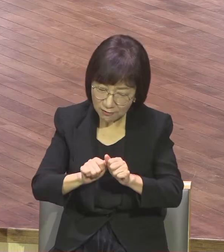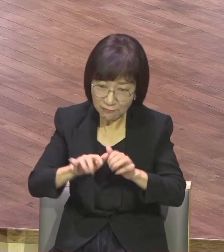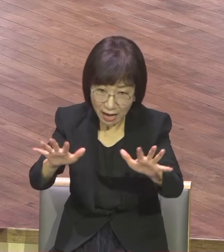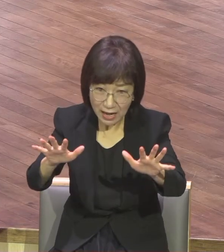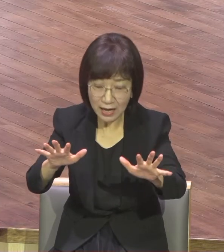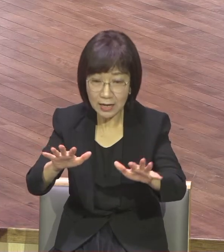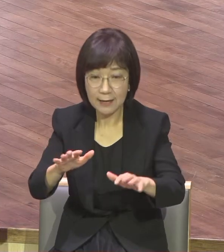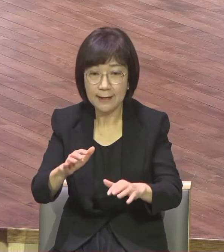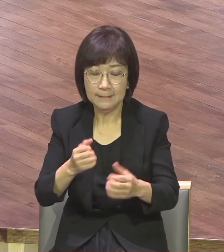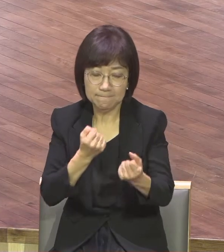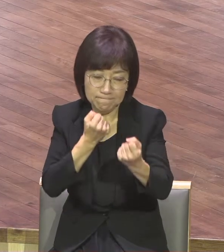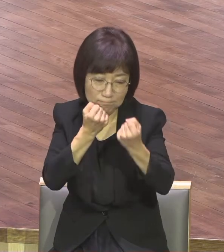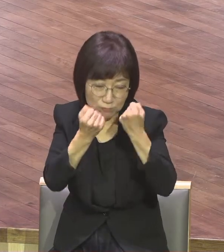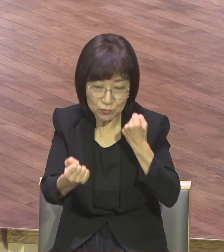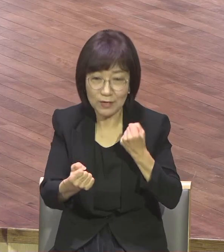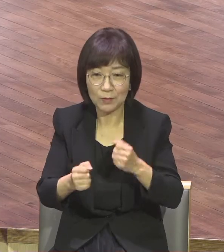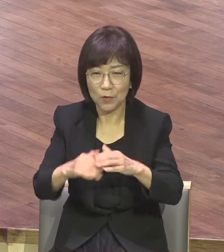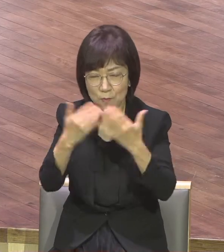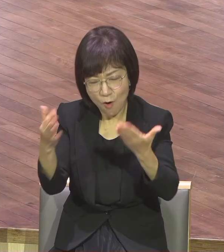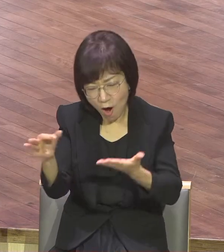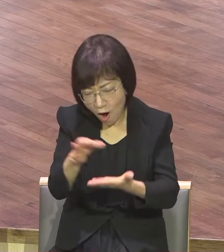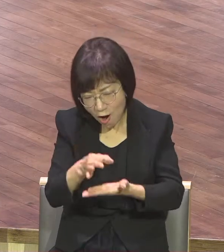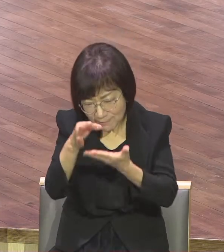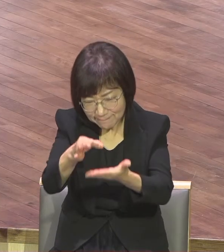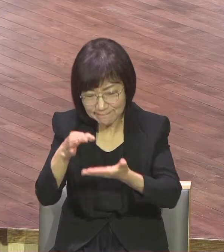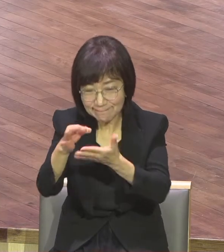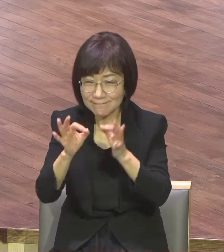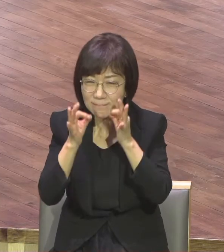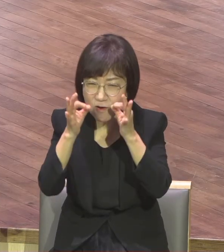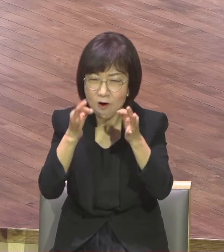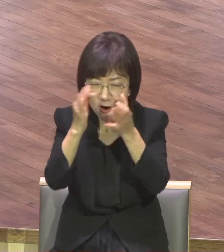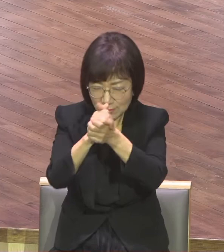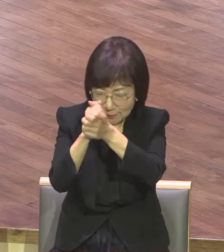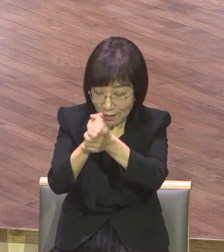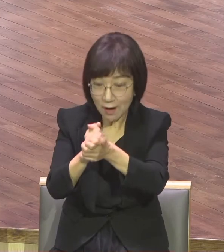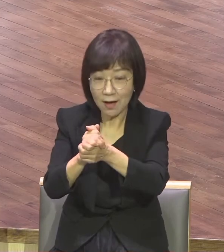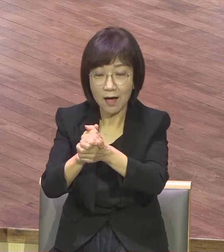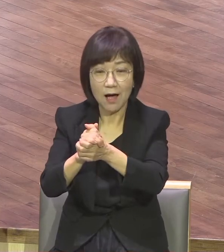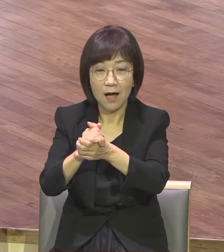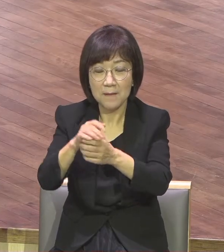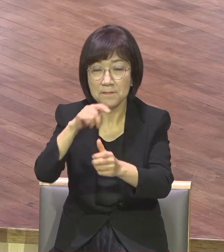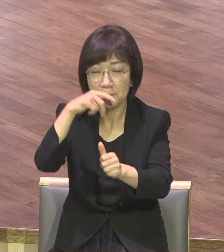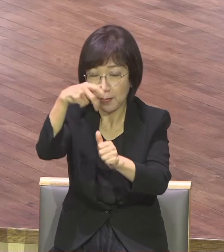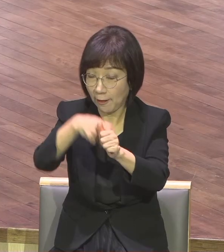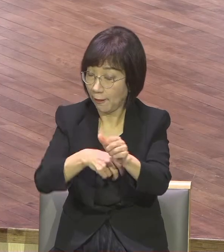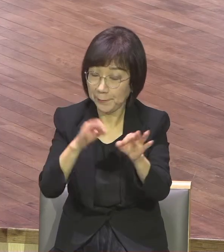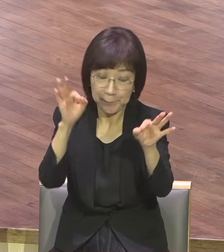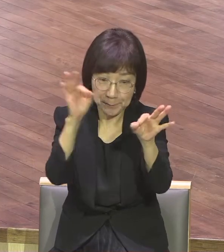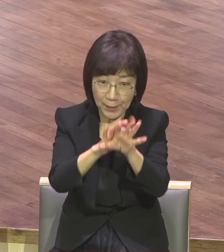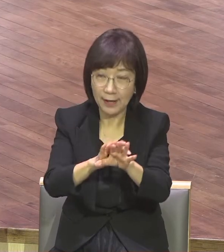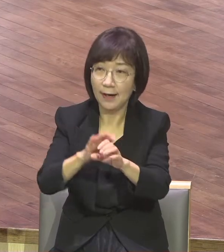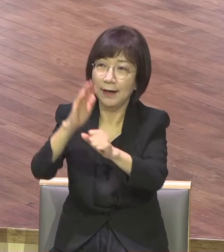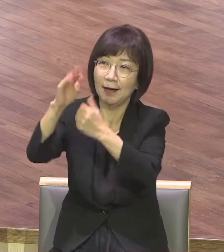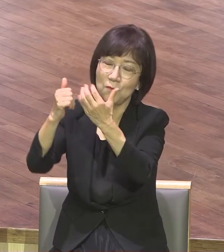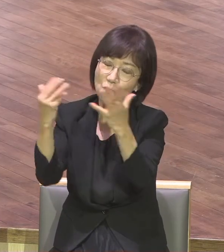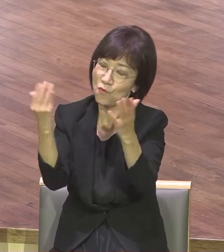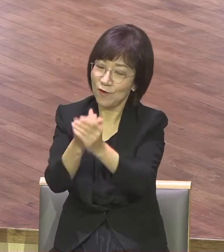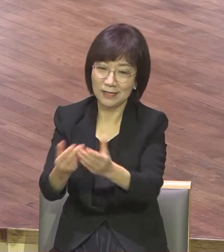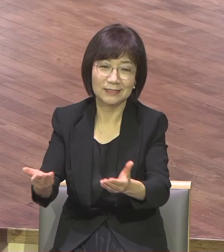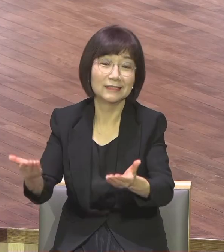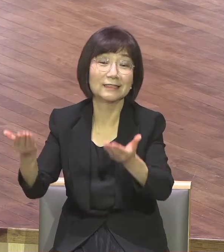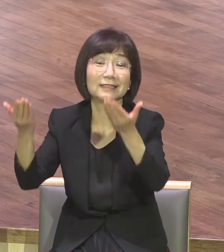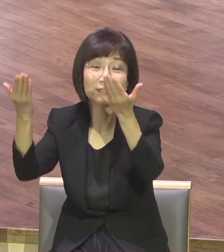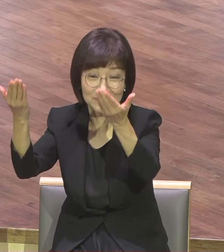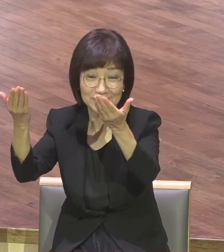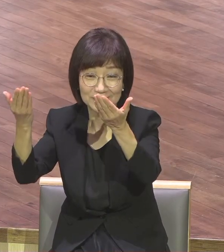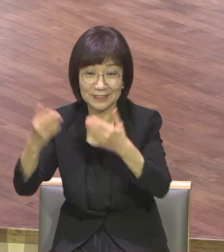성도들이 힘을 합쳐서 마음을 합쳐서 이렇게 드렸다. 이건 뭐 상상 초월. 여러분 생각 상상도 못해요. 저는 그래서 내